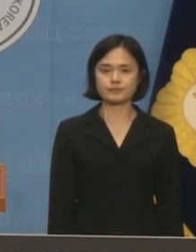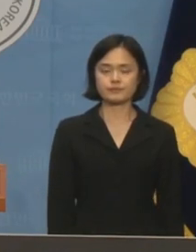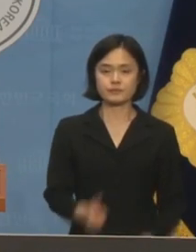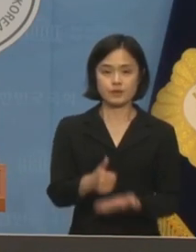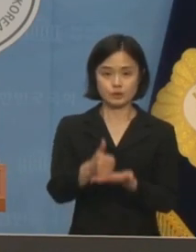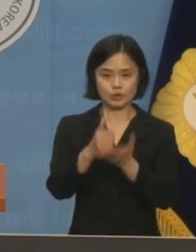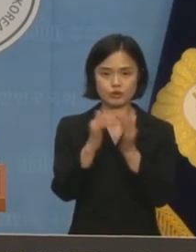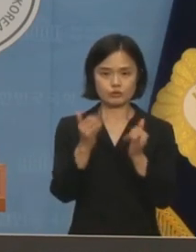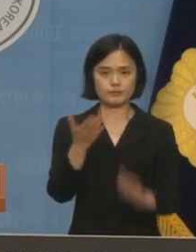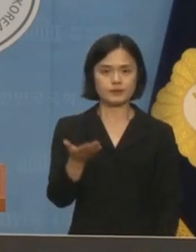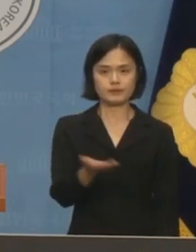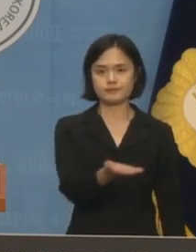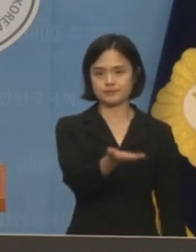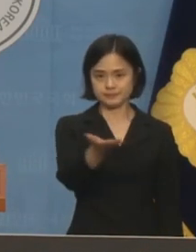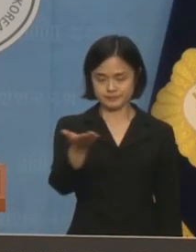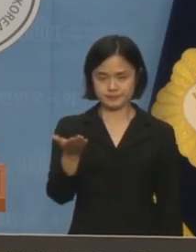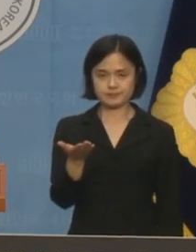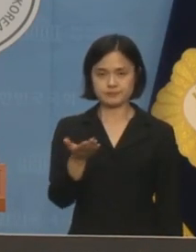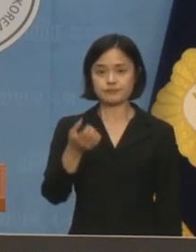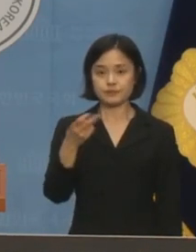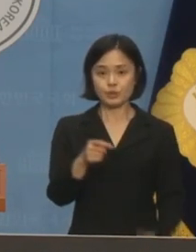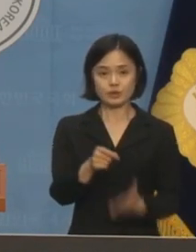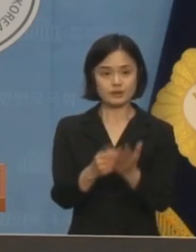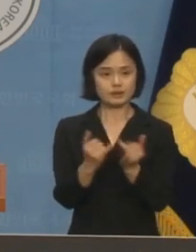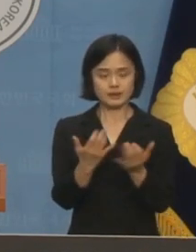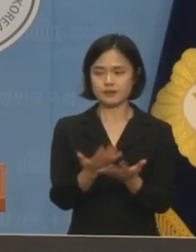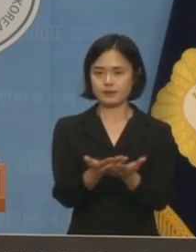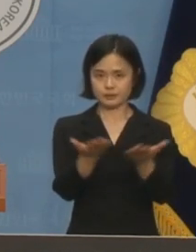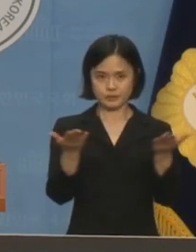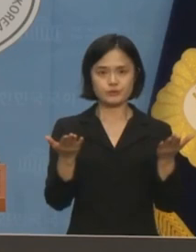존경하는 국민 여러분, 그리고 기자 여러분,